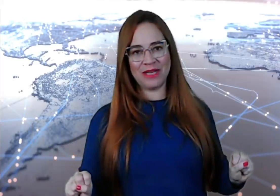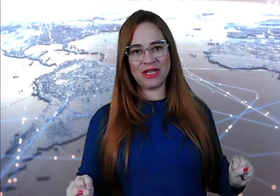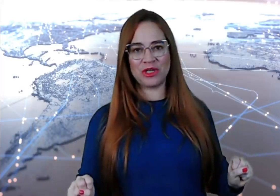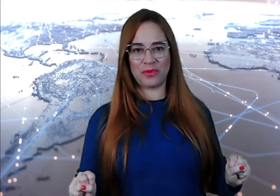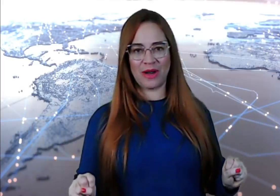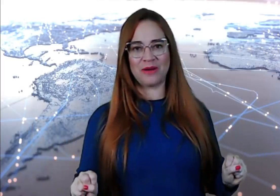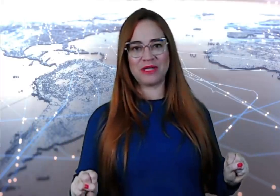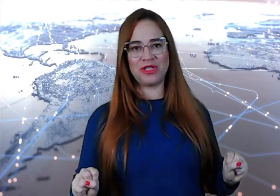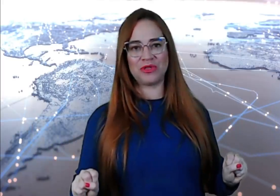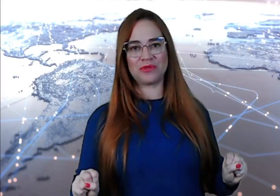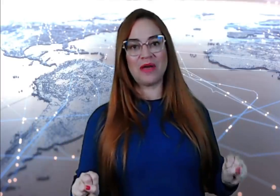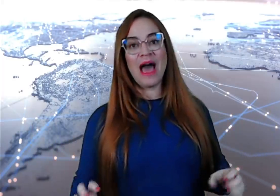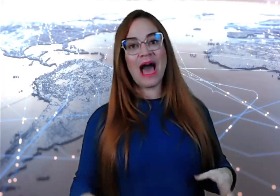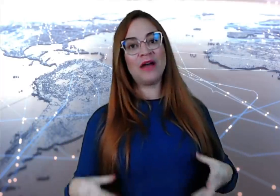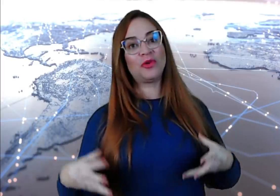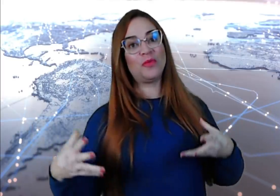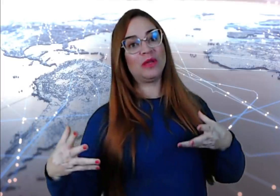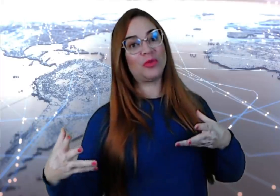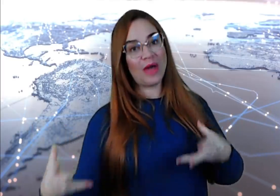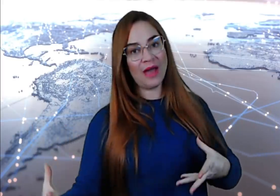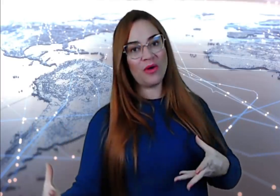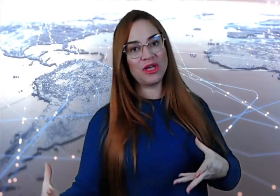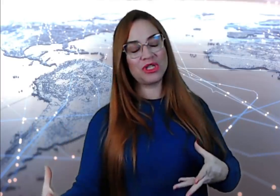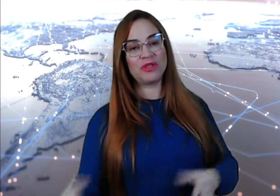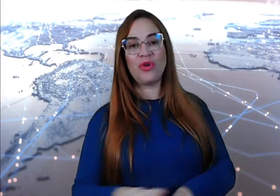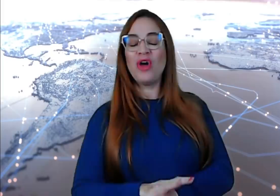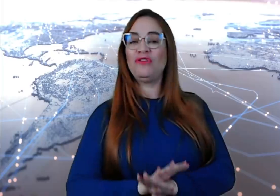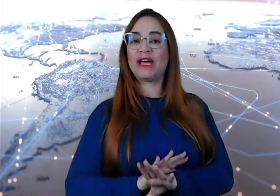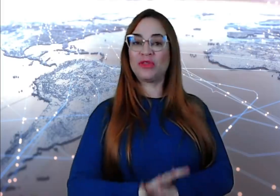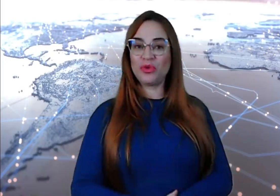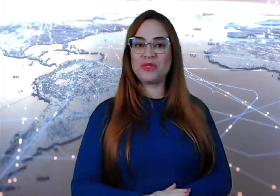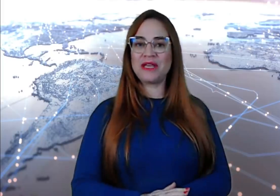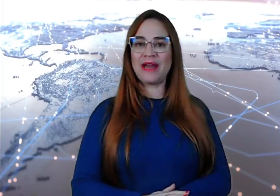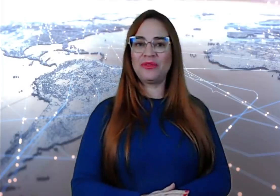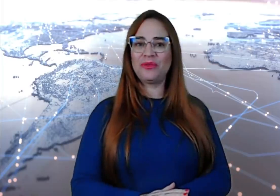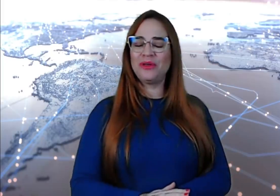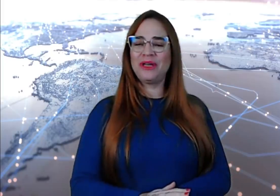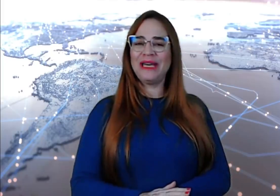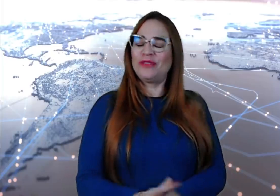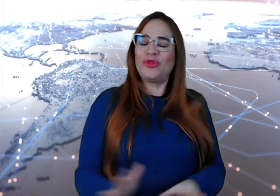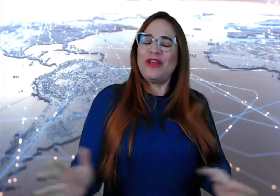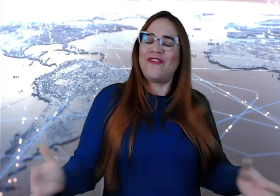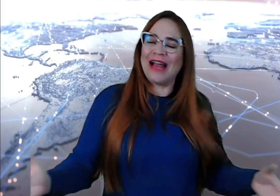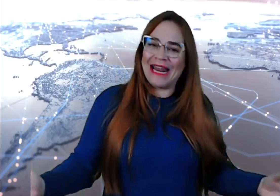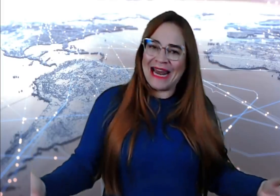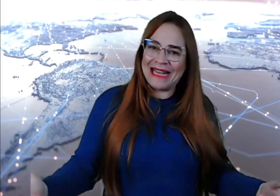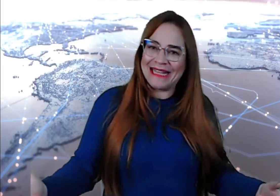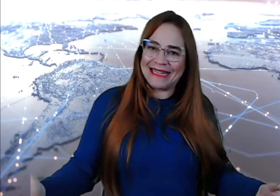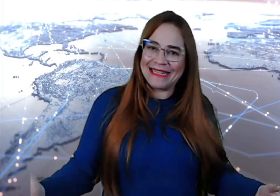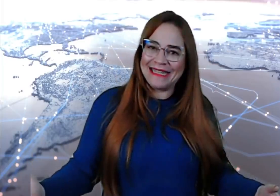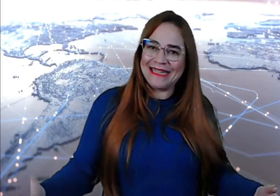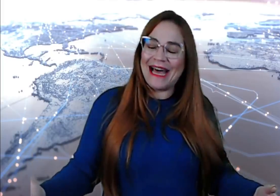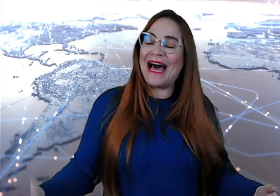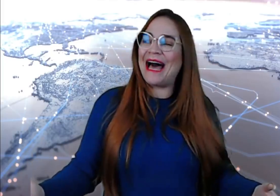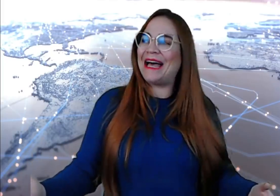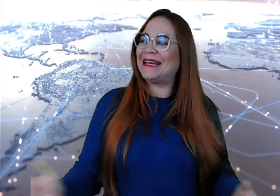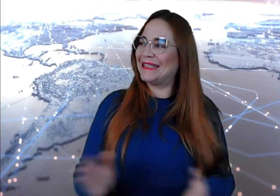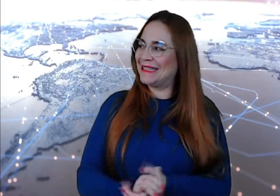mídia por causa disso. Aí o documento é corrigido, fica tudo certo e tu não fala nada? Ah,